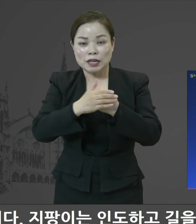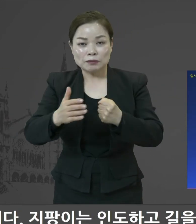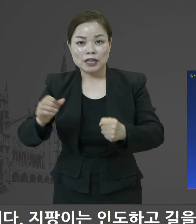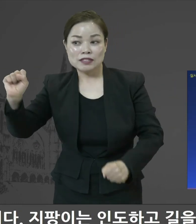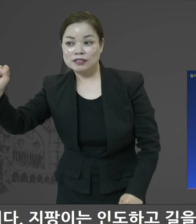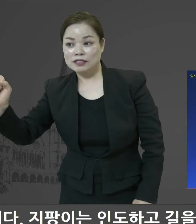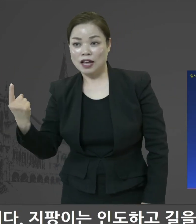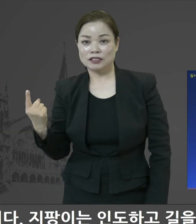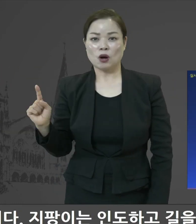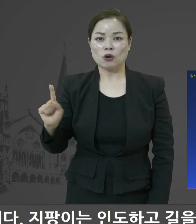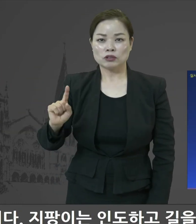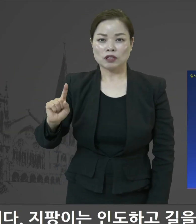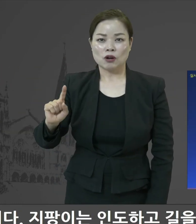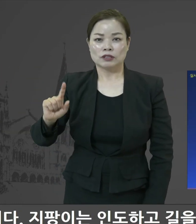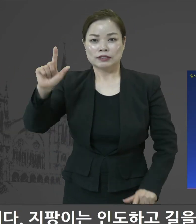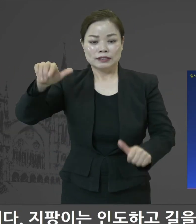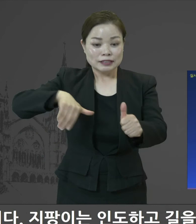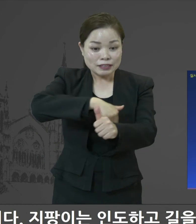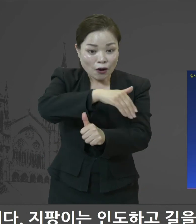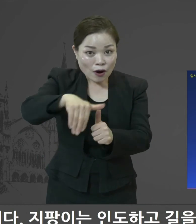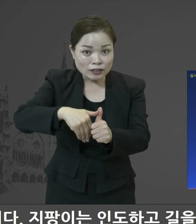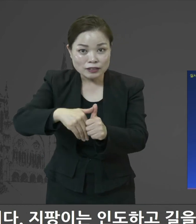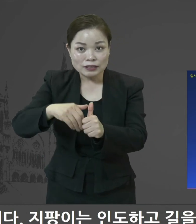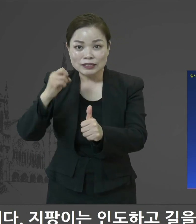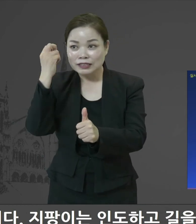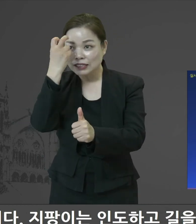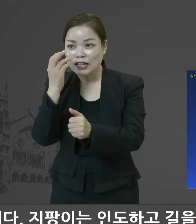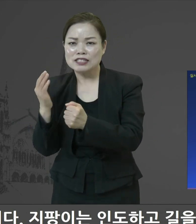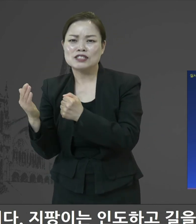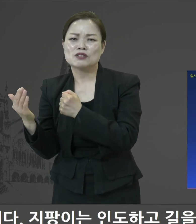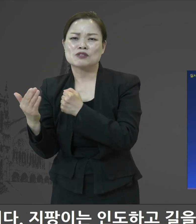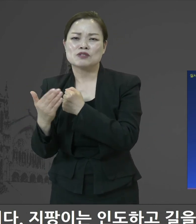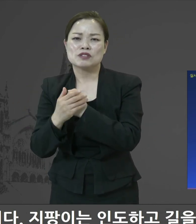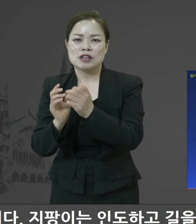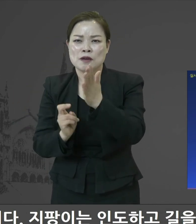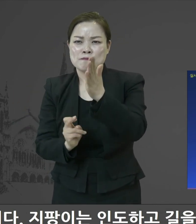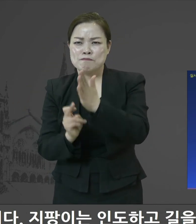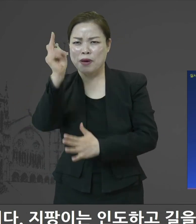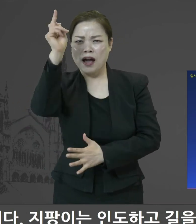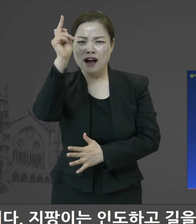다윗이 어떤 상황에 있어도 다윗을 지켜줍니다. 미사일이